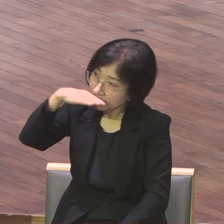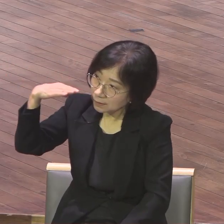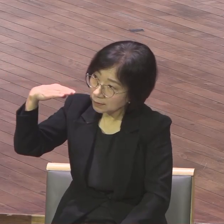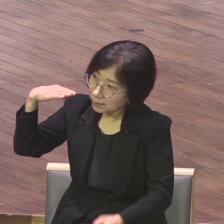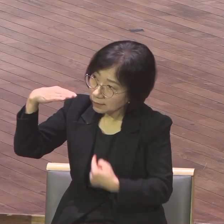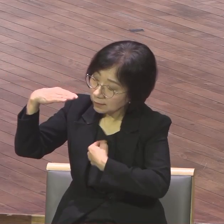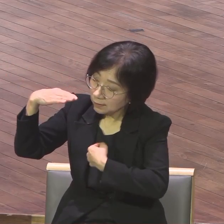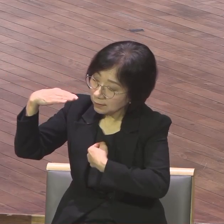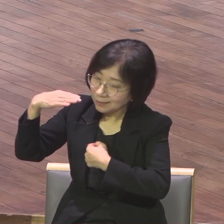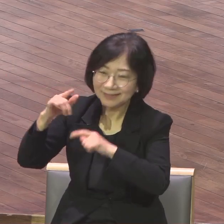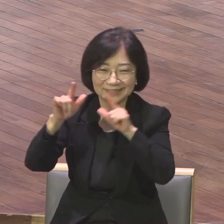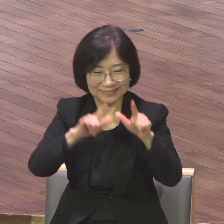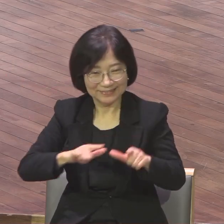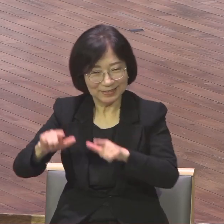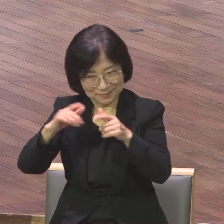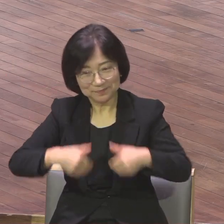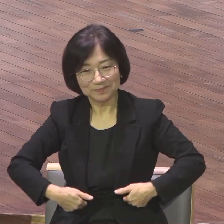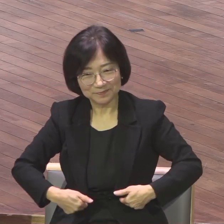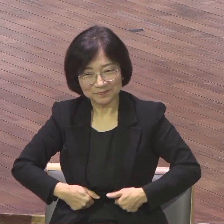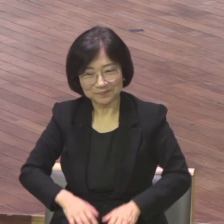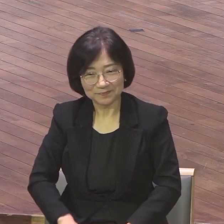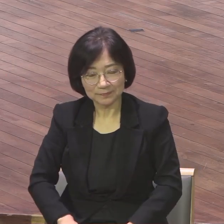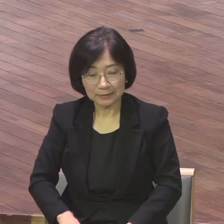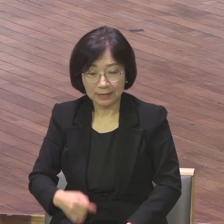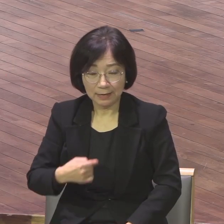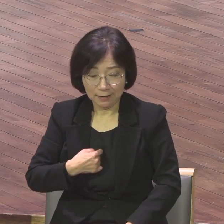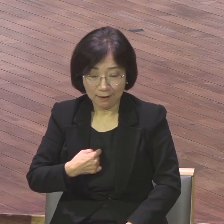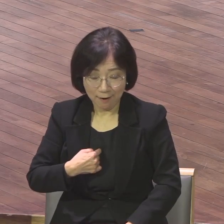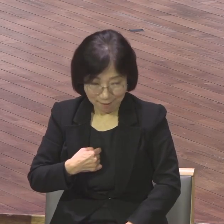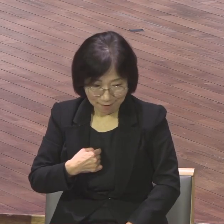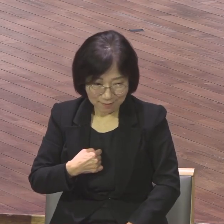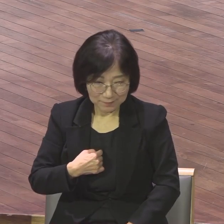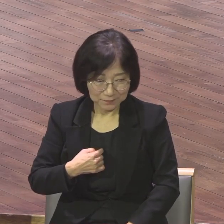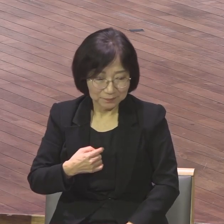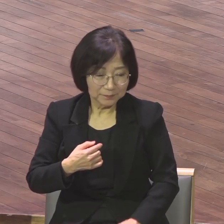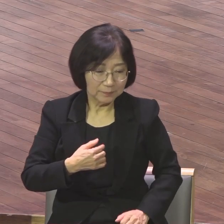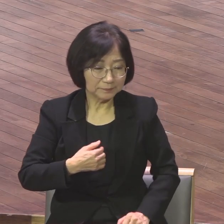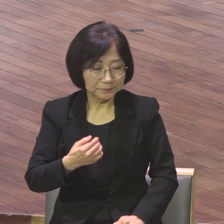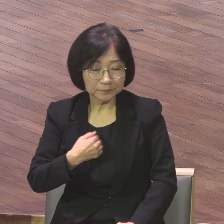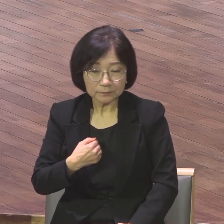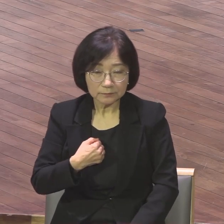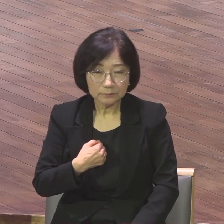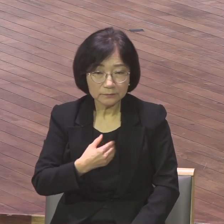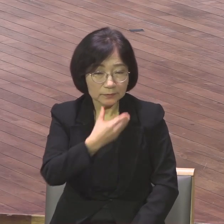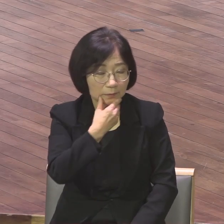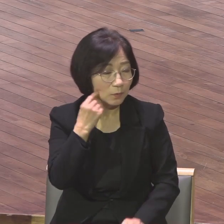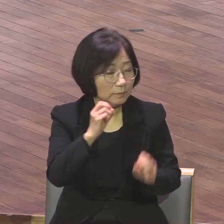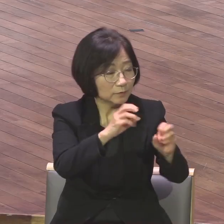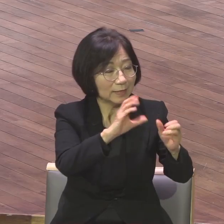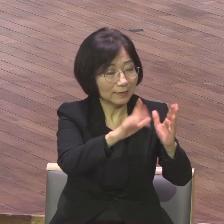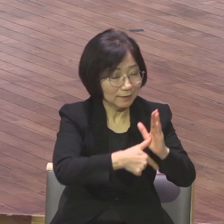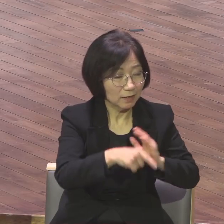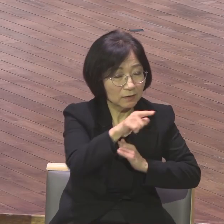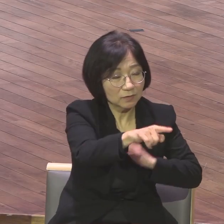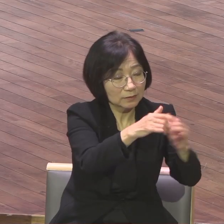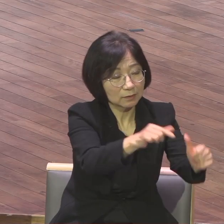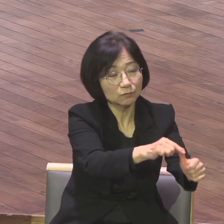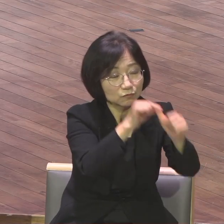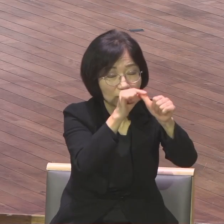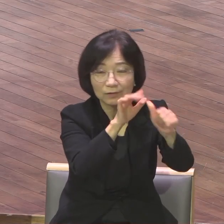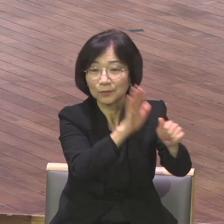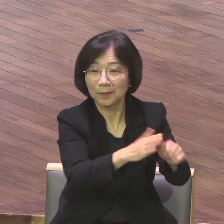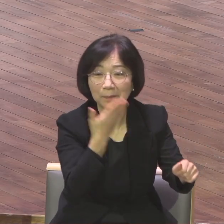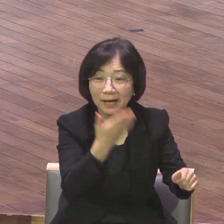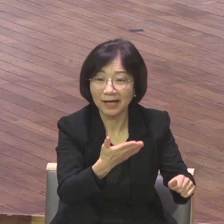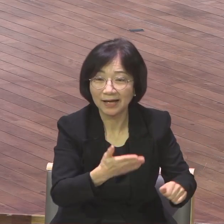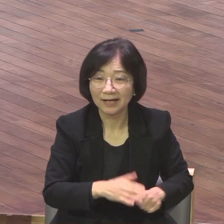바로 나를 통해 또 다른 영혼이 살아나는 것입니다. 나를 통해서 다른 영혼이 살아나는 것. 나의